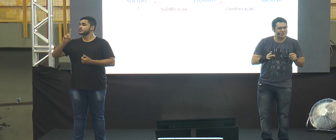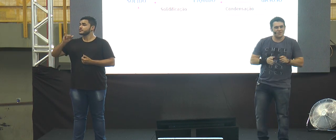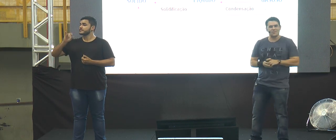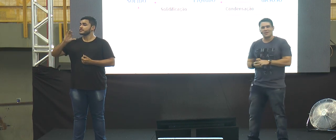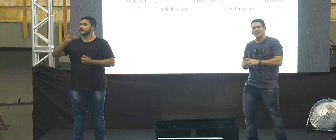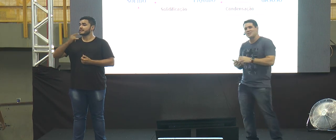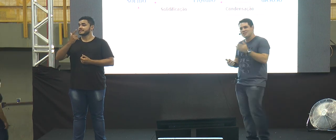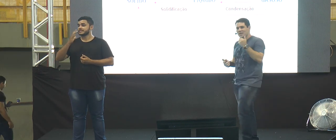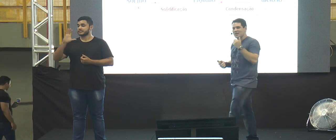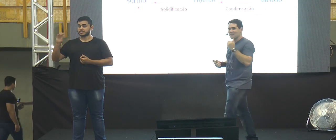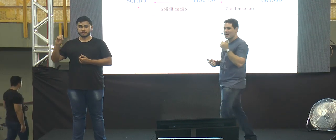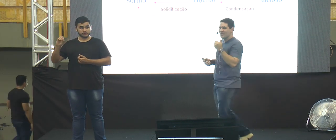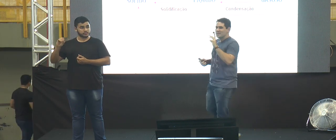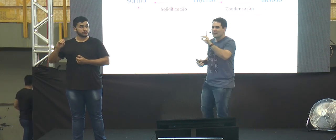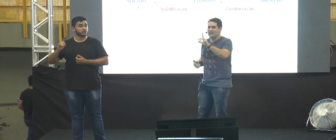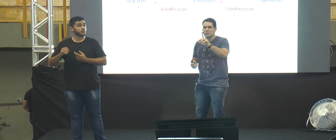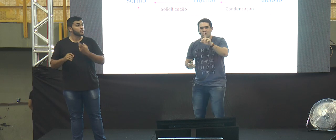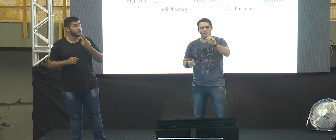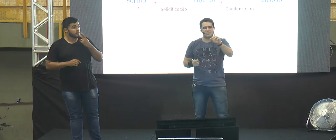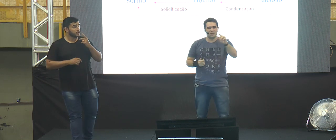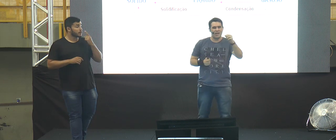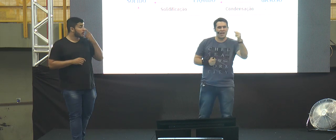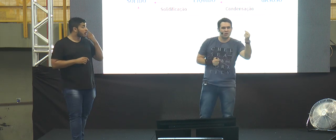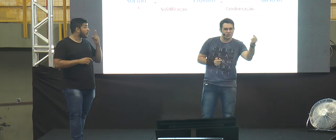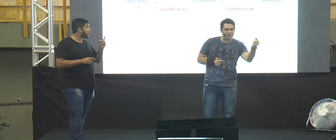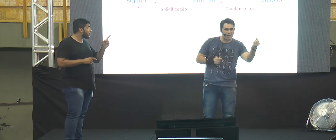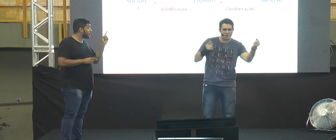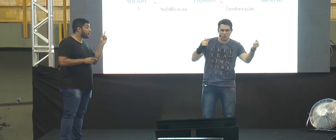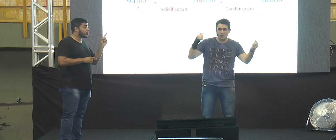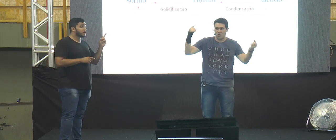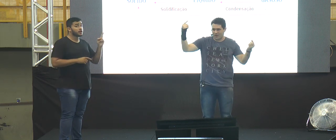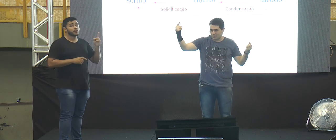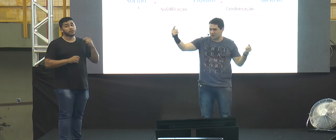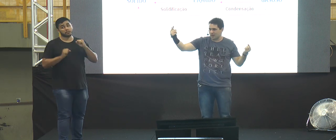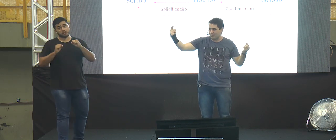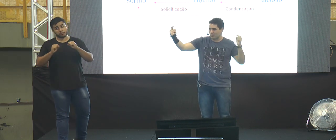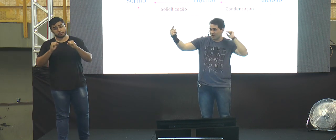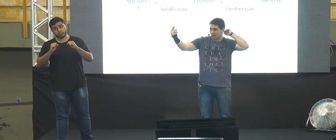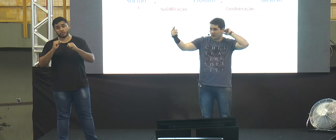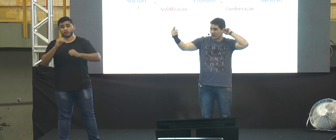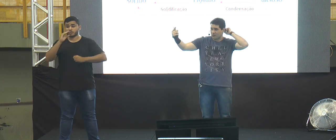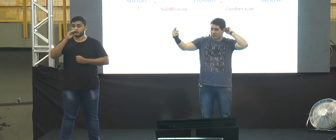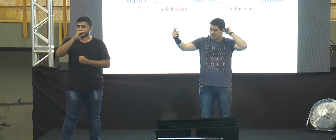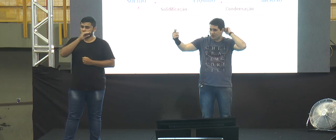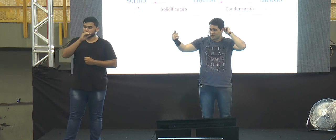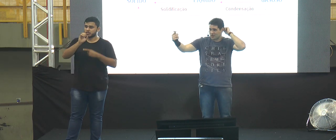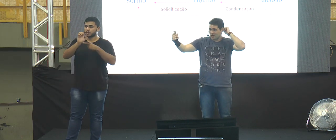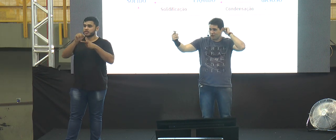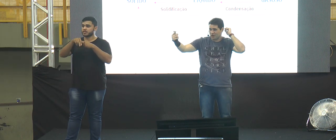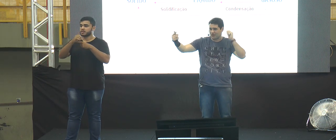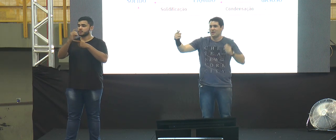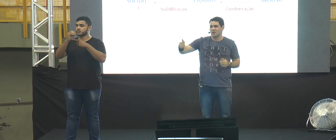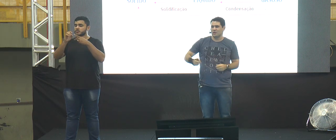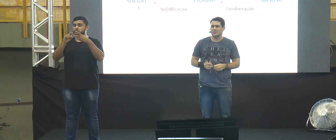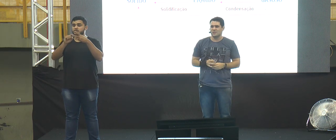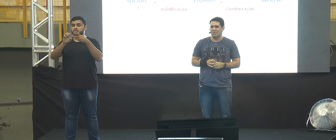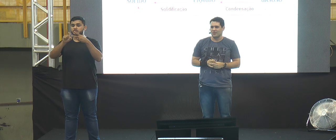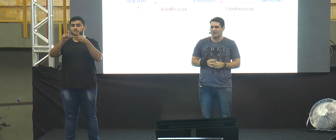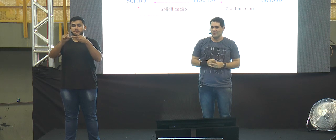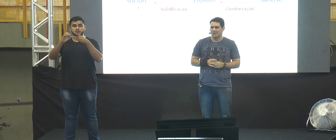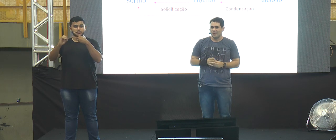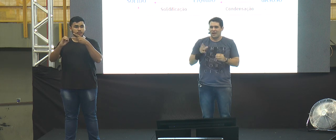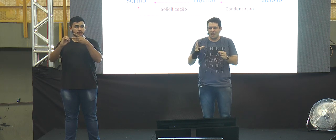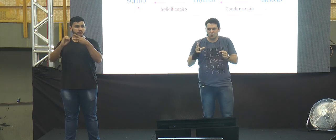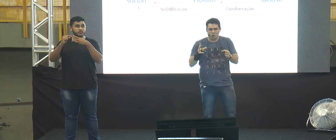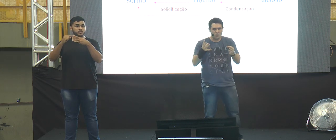Esses processos, galera, a gente tem que lembrar que eles podem ser endotérmico ou exotérmico. Levi, eu não sei o que isso significa. Lógico que